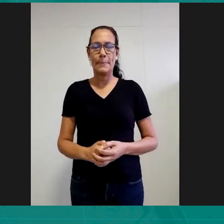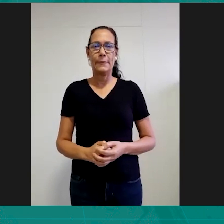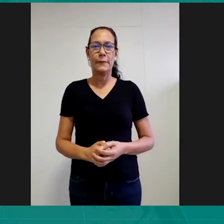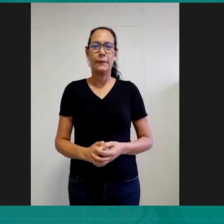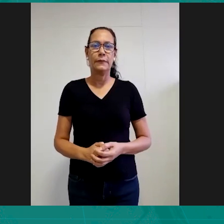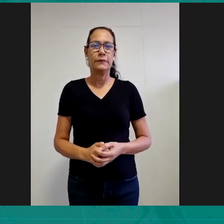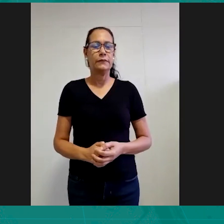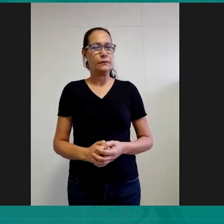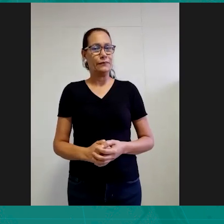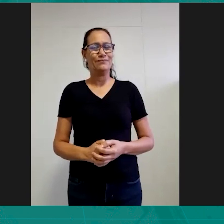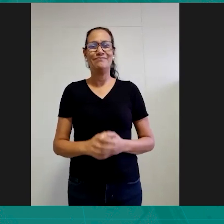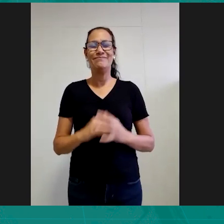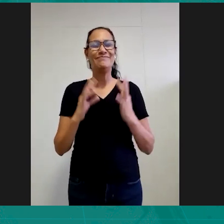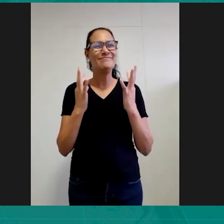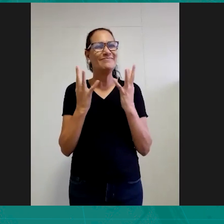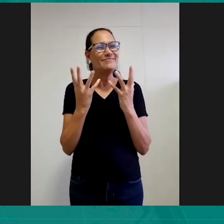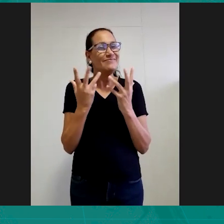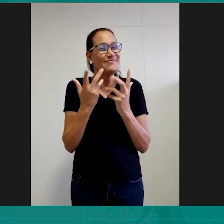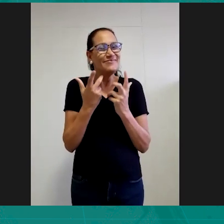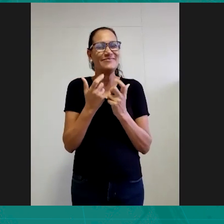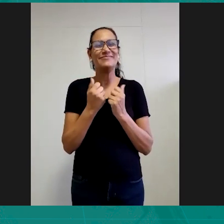Irmãos, isso é maravilhoso.